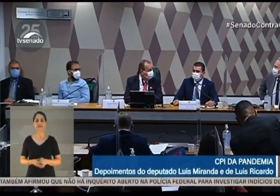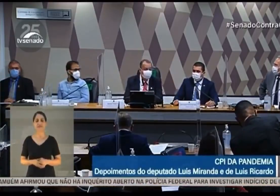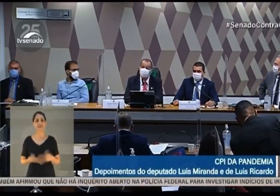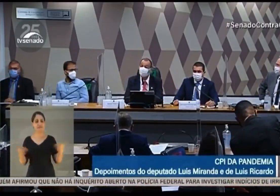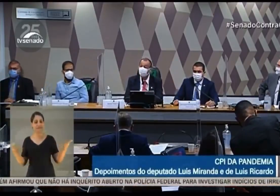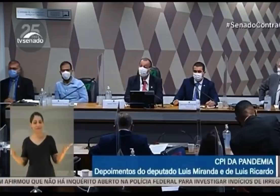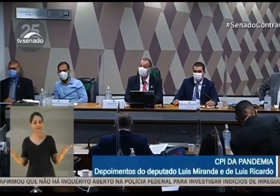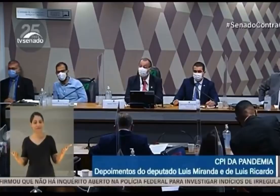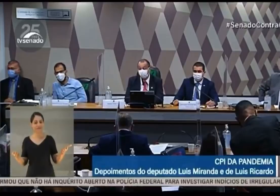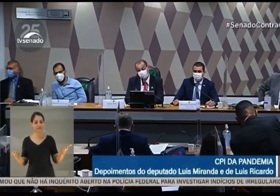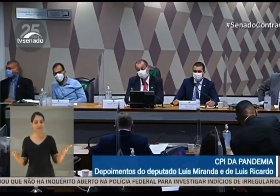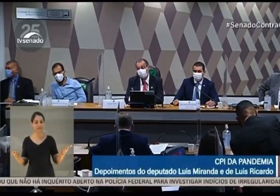Senhor presidente!